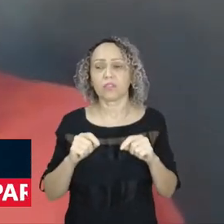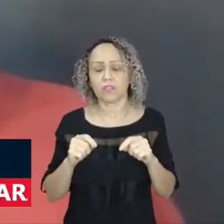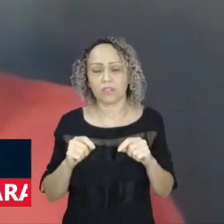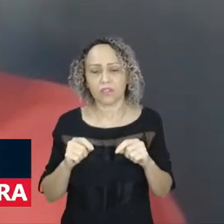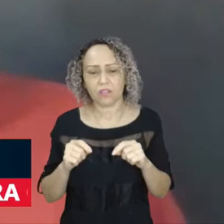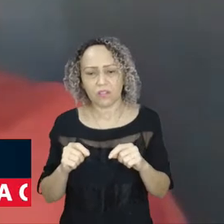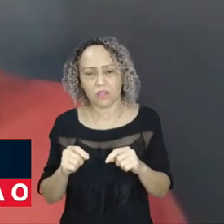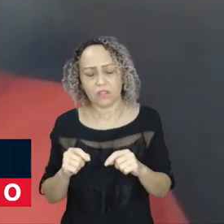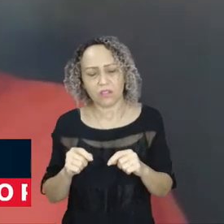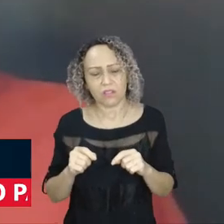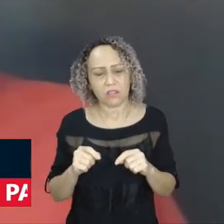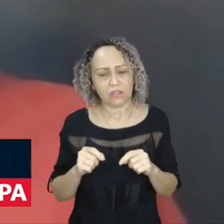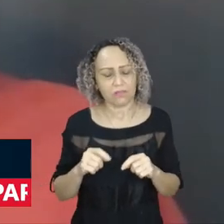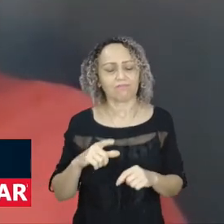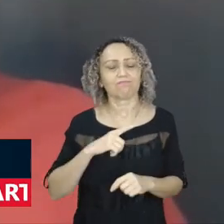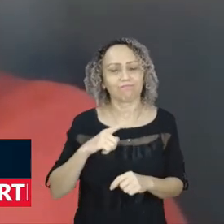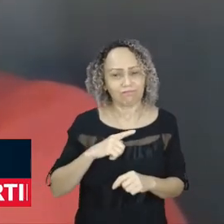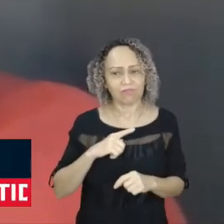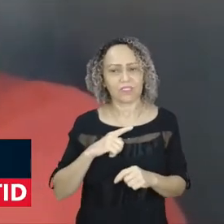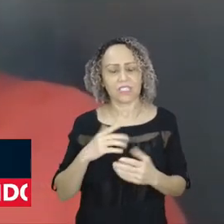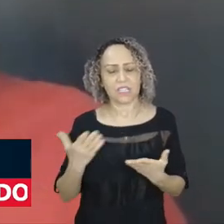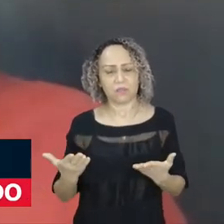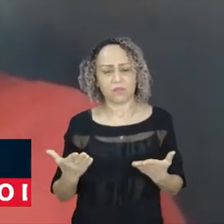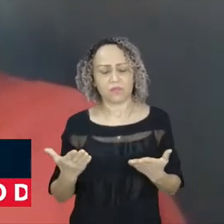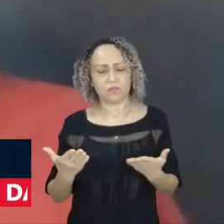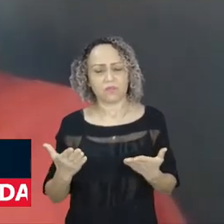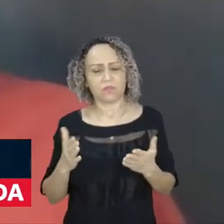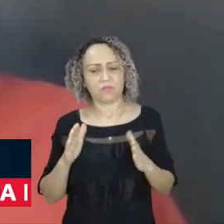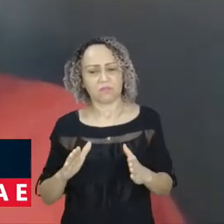nossa população. Temos, mas